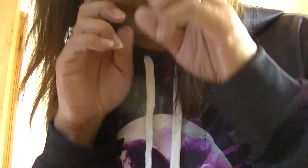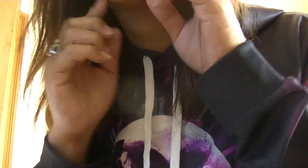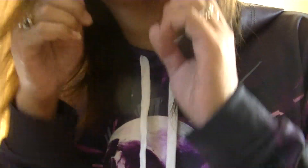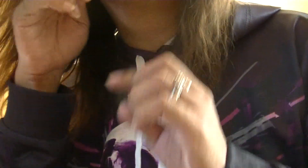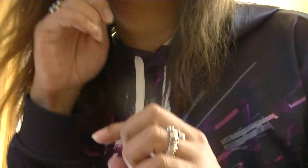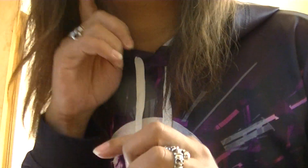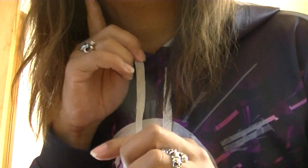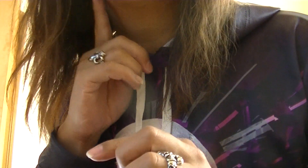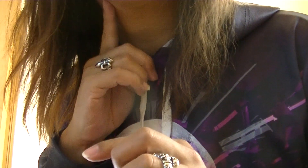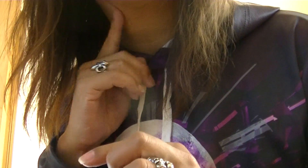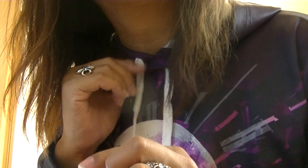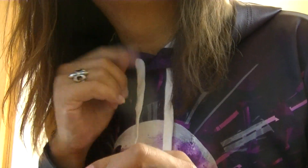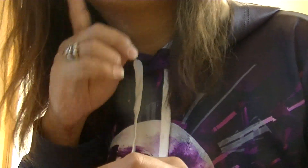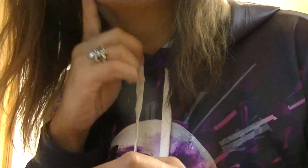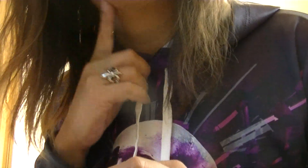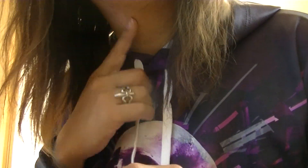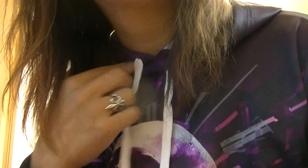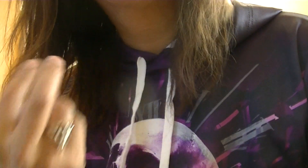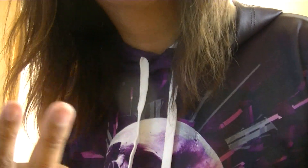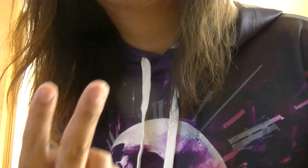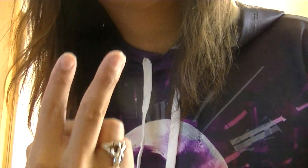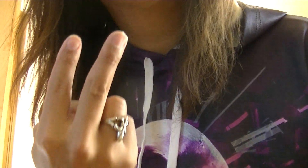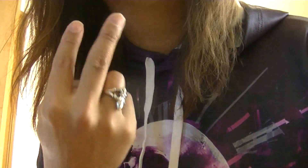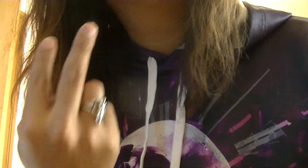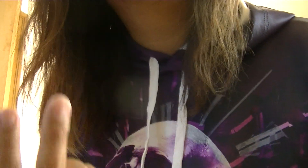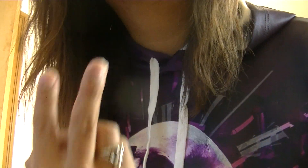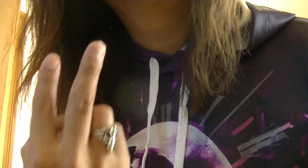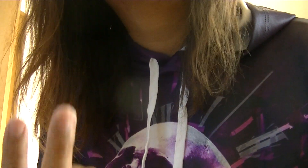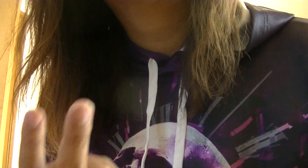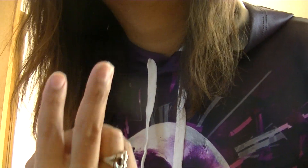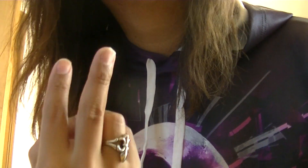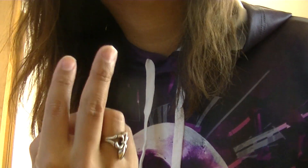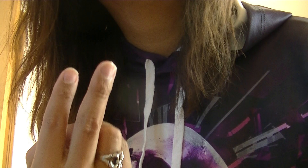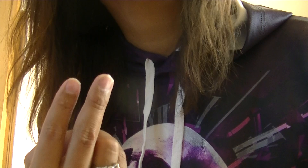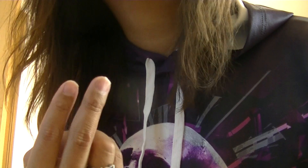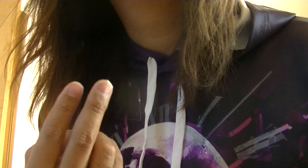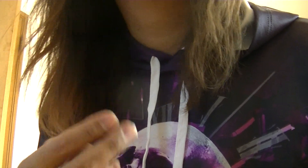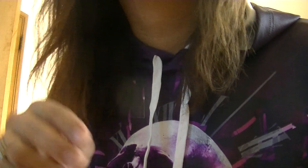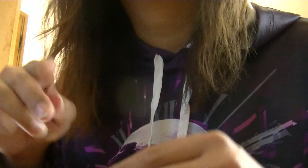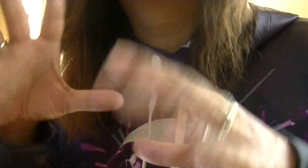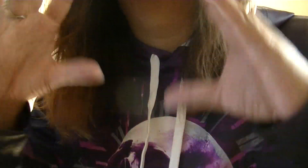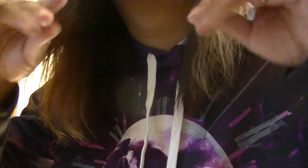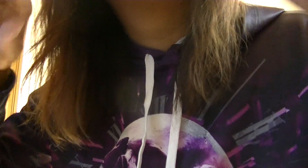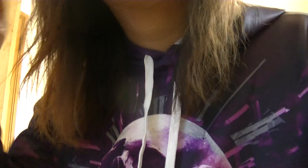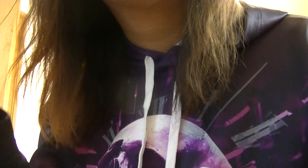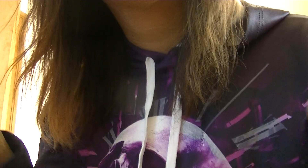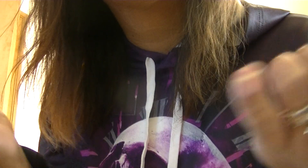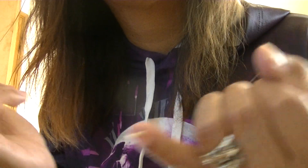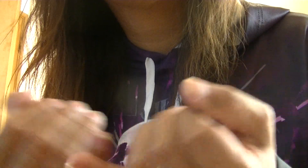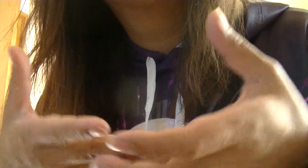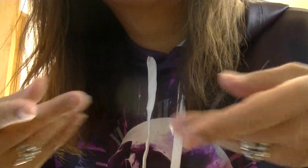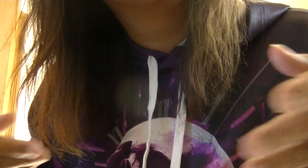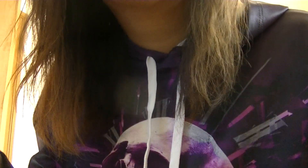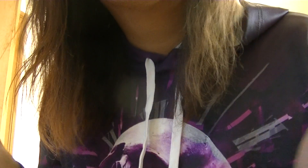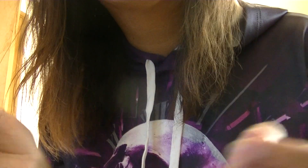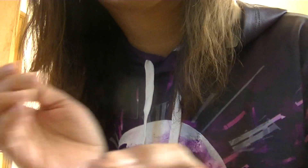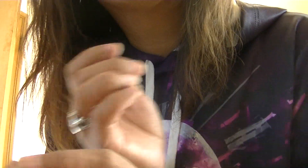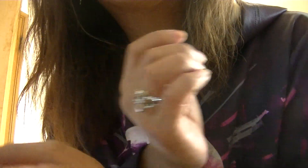そうな目を見つめる君を雲のような優しさでそっと